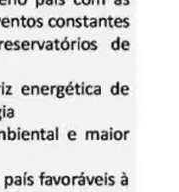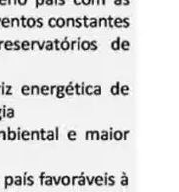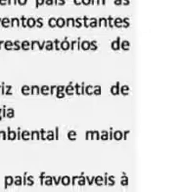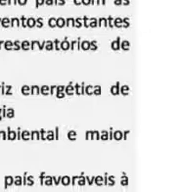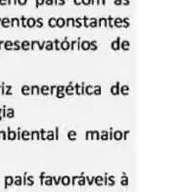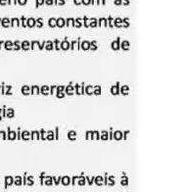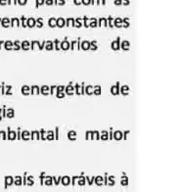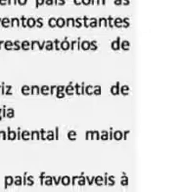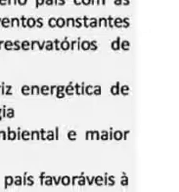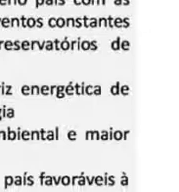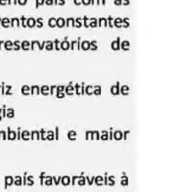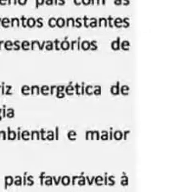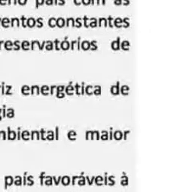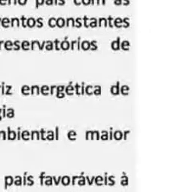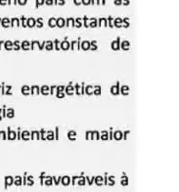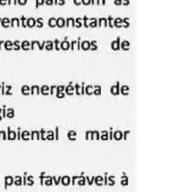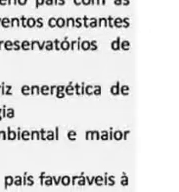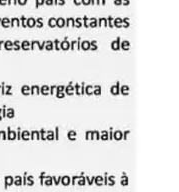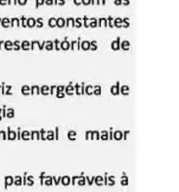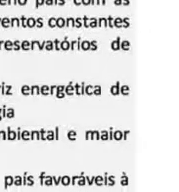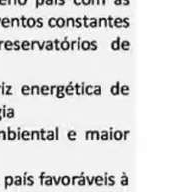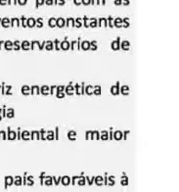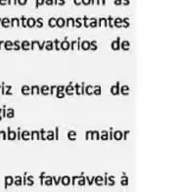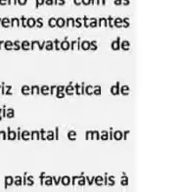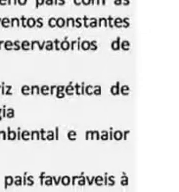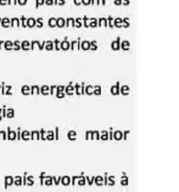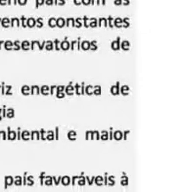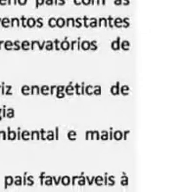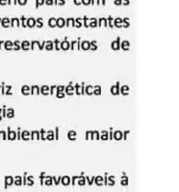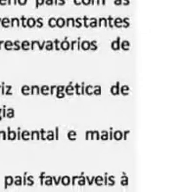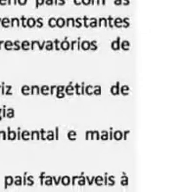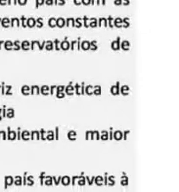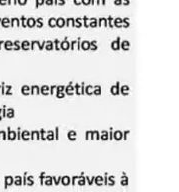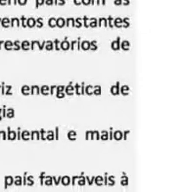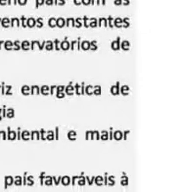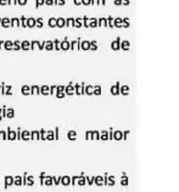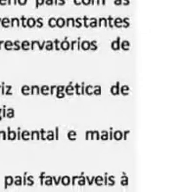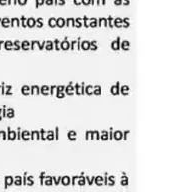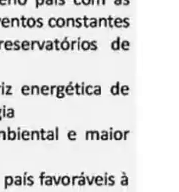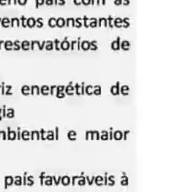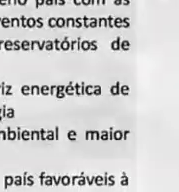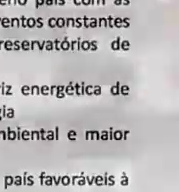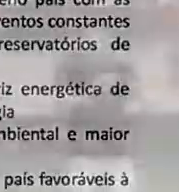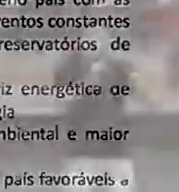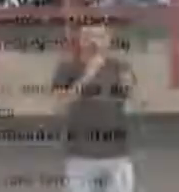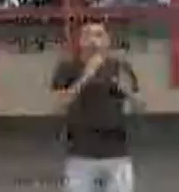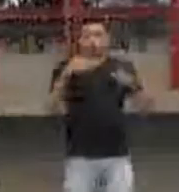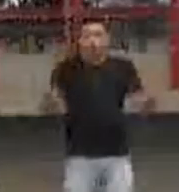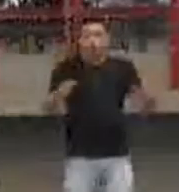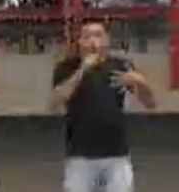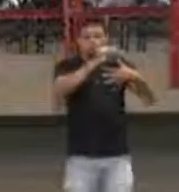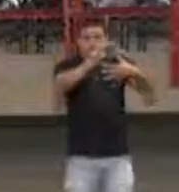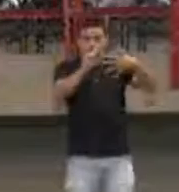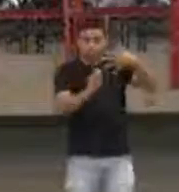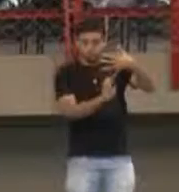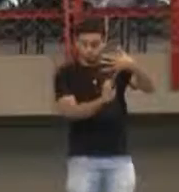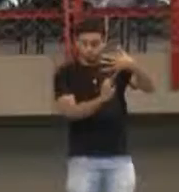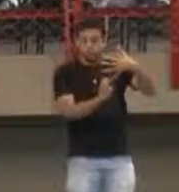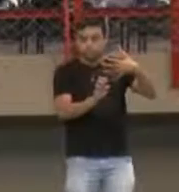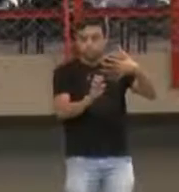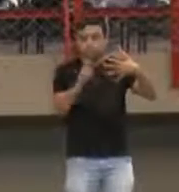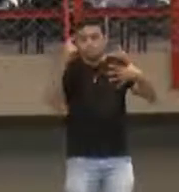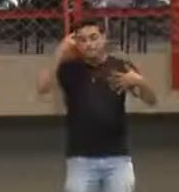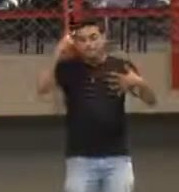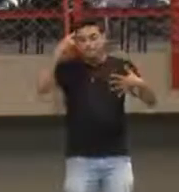menor impacto e risco ambientais é baseada na energia... Vai, pensa um